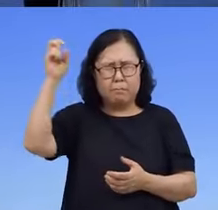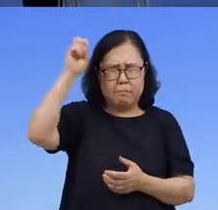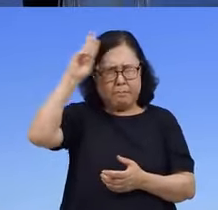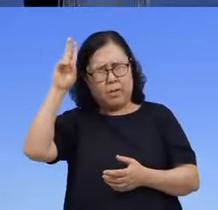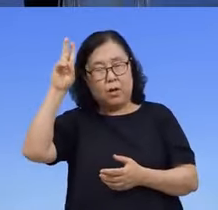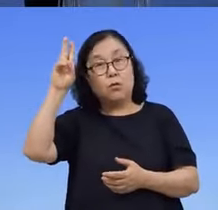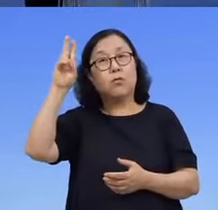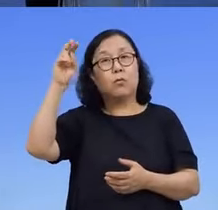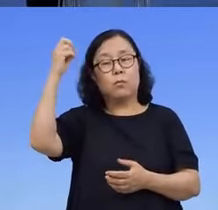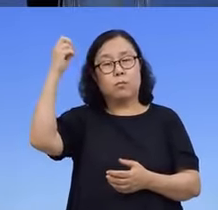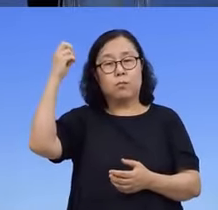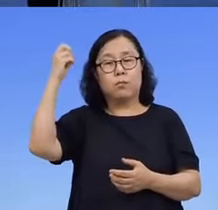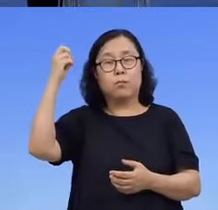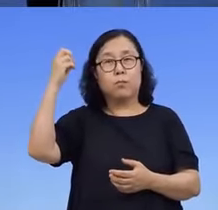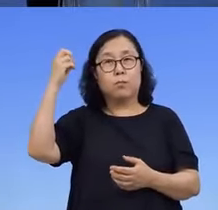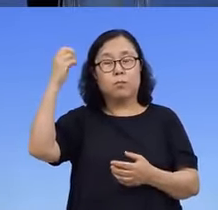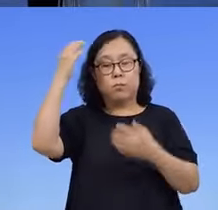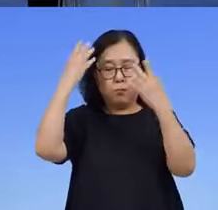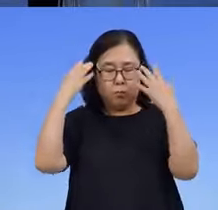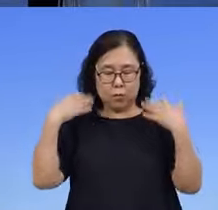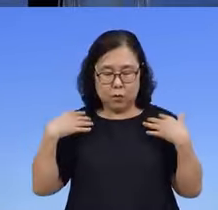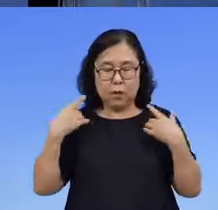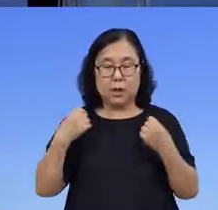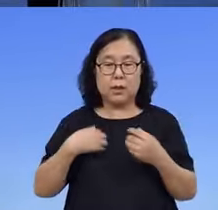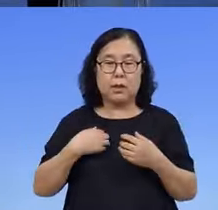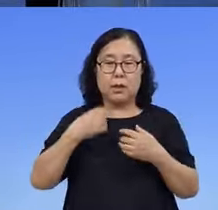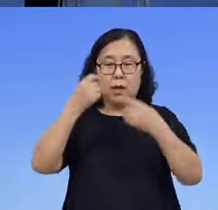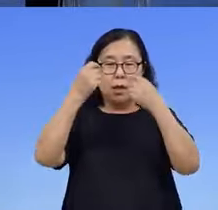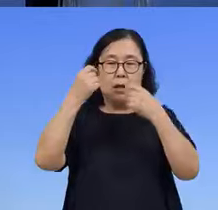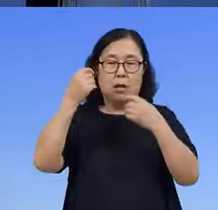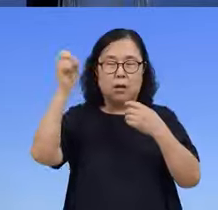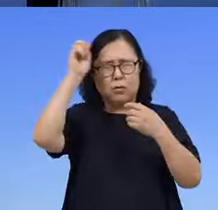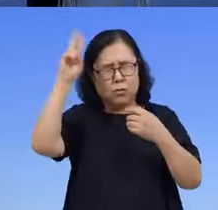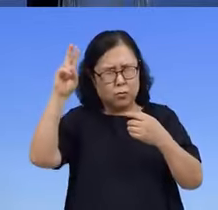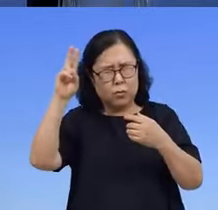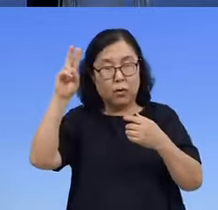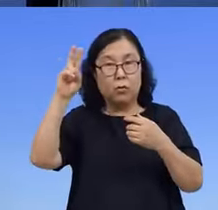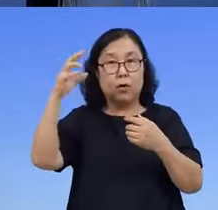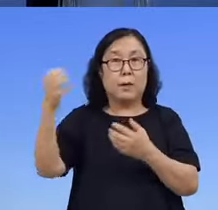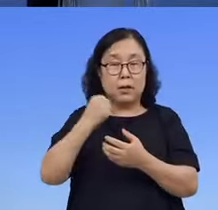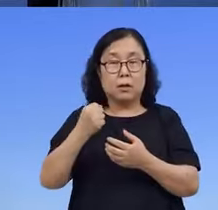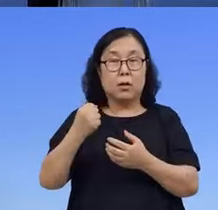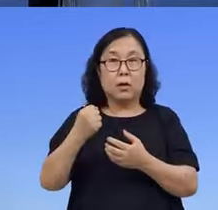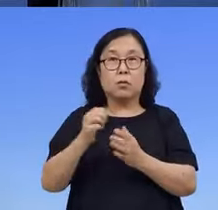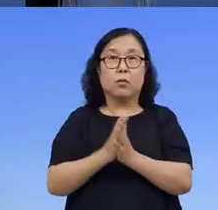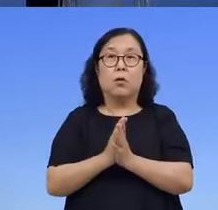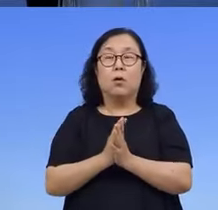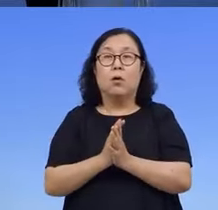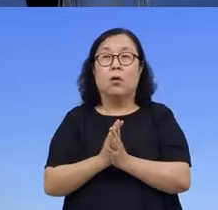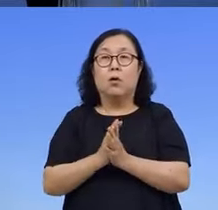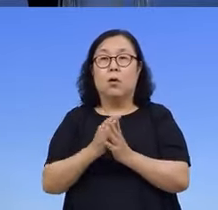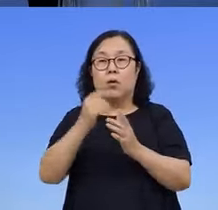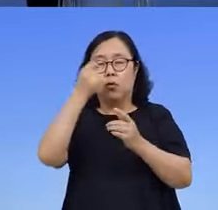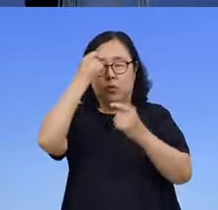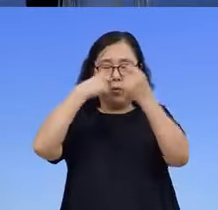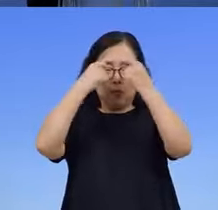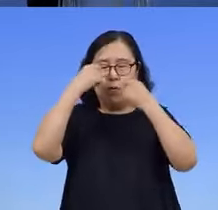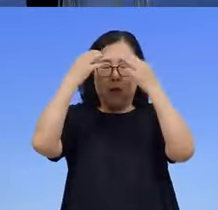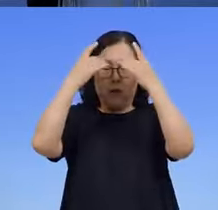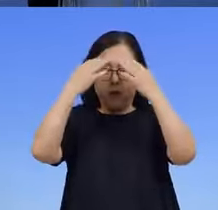머리에서 전류가 흐르는 느낌이 들더니 온 몸으로 퍼지며 눈물이 흐르기 시작했습니다. 아침에 흘렀던